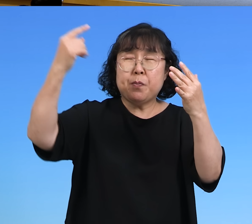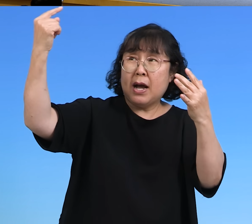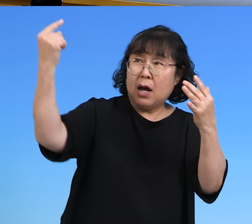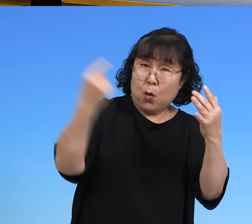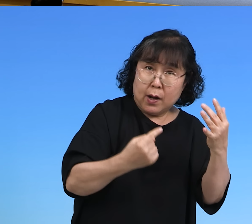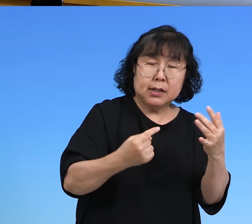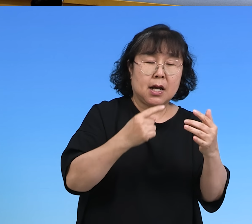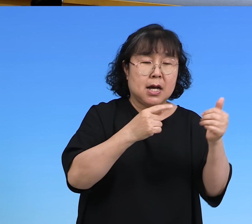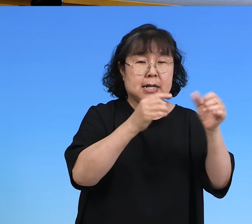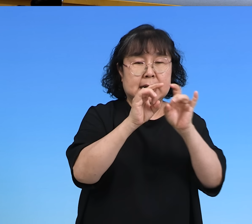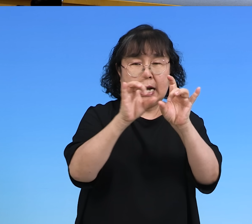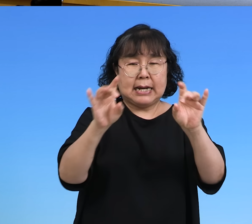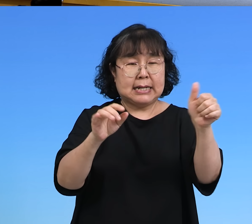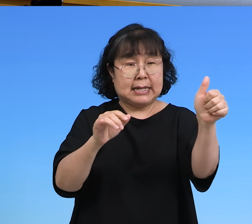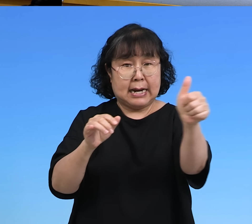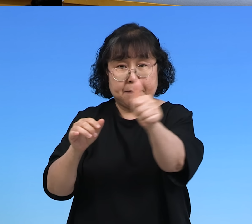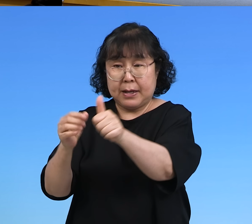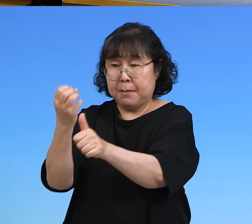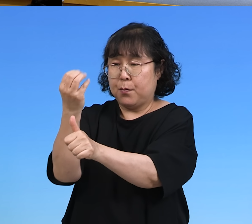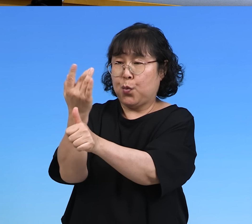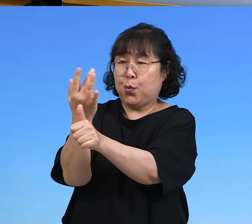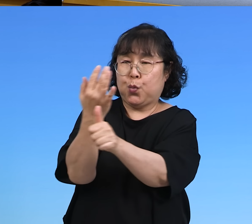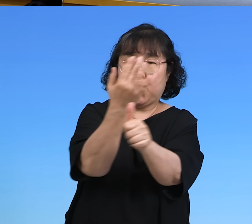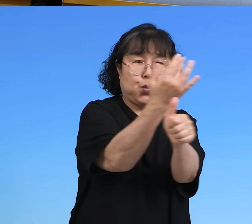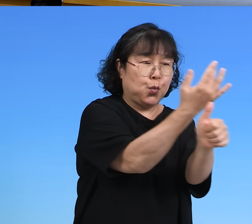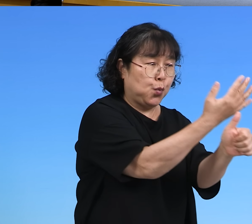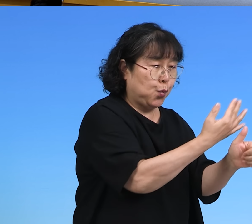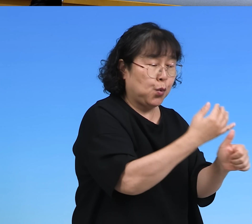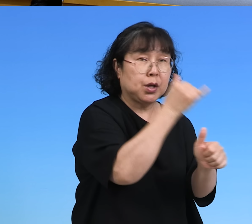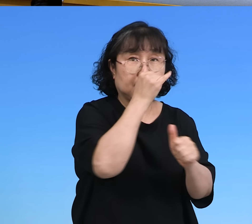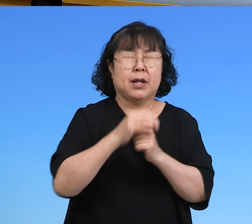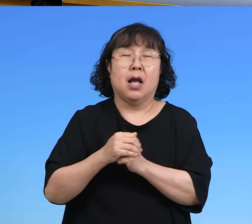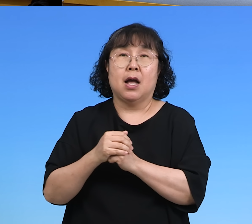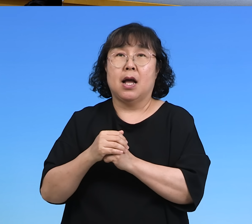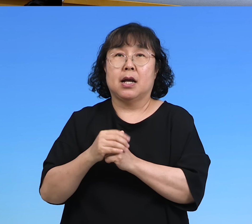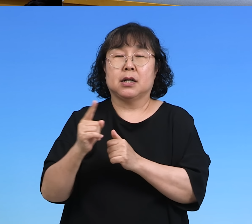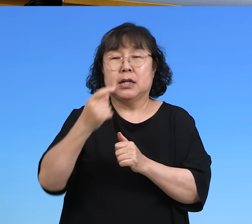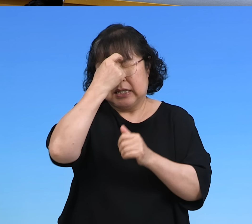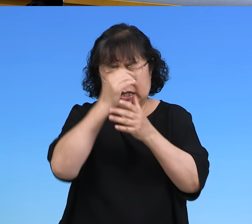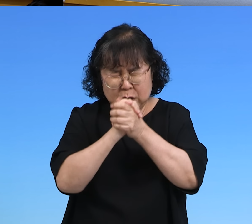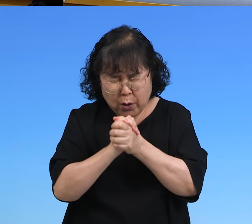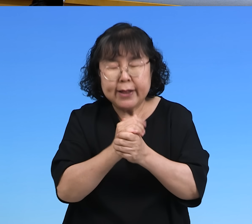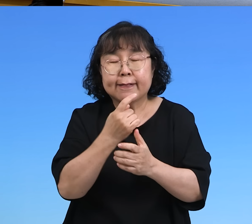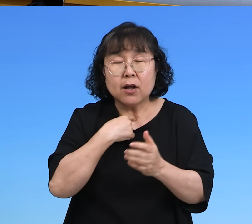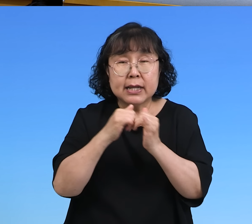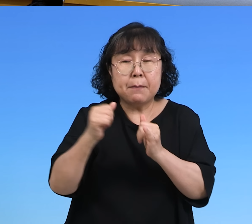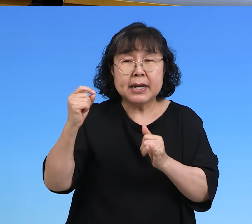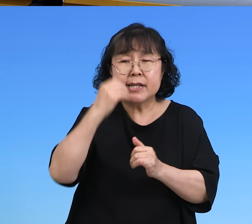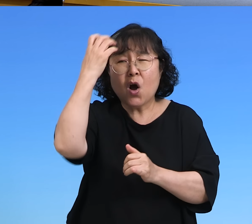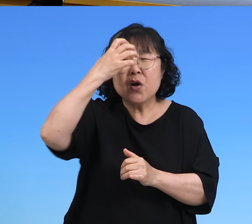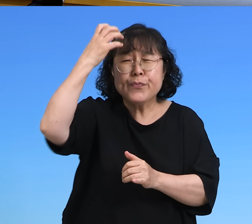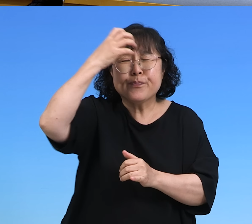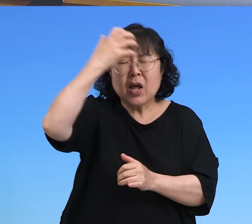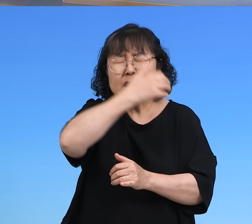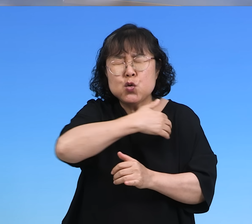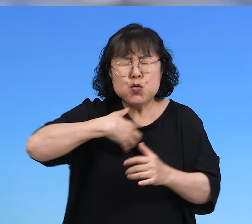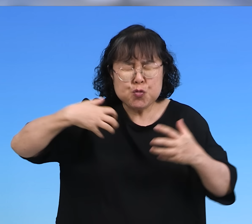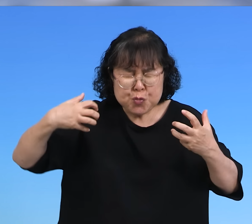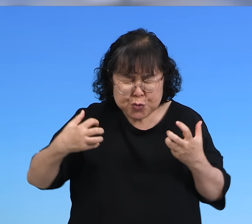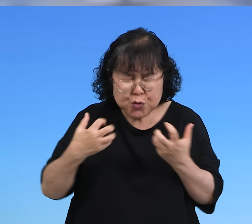갈라지는 것들이 그들에게 보여 각 사람이 하나씩 임하여 있더니 모든 그 기도하던 사람들에게 성령 충만이 임했습니다.